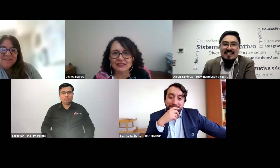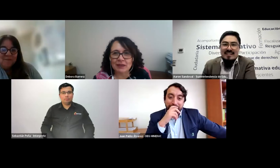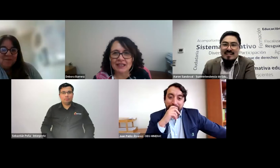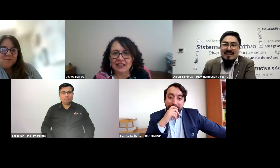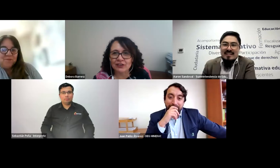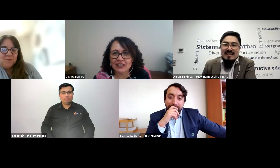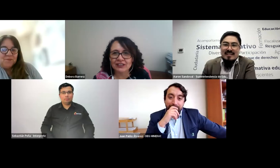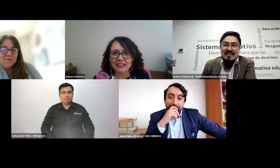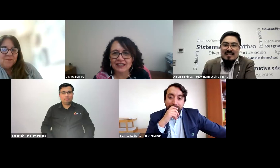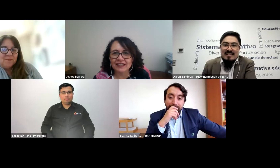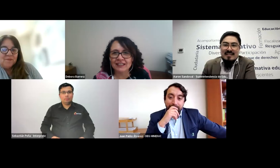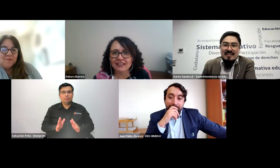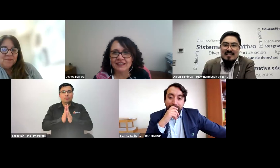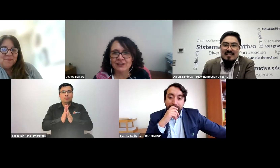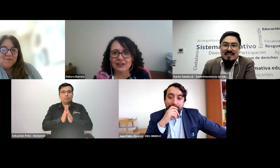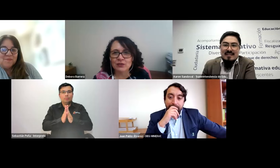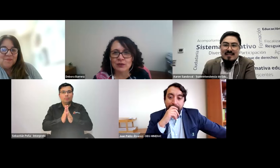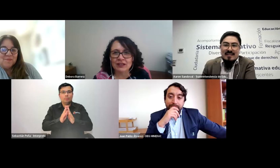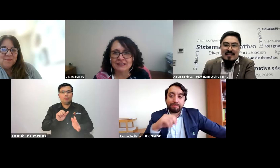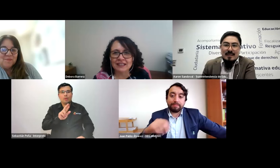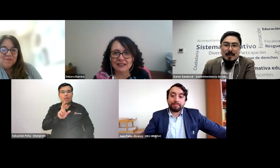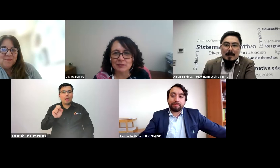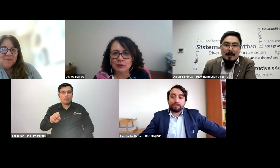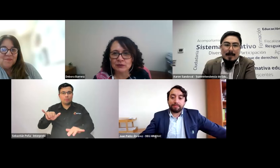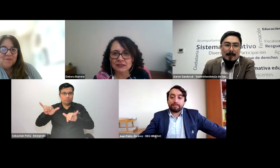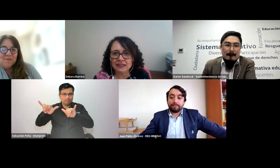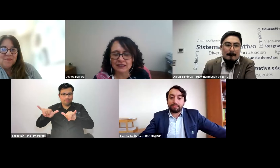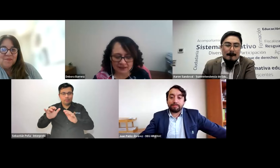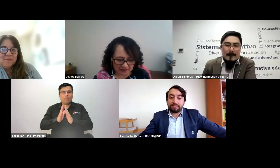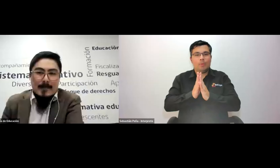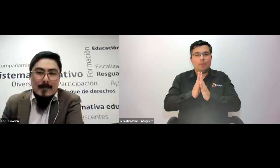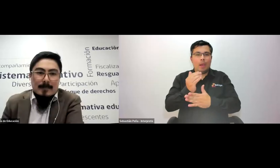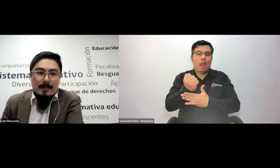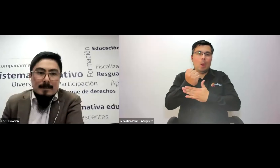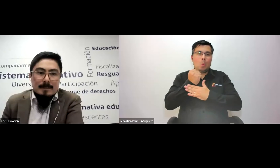Vamos entonces a pedirle a Aarón ahora que nos ayude con la siguiente pregunta,